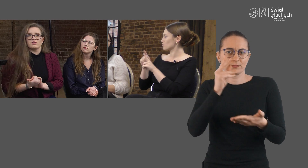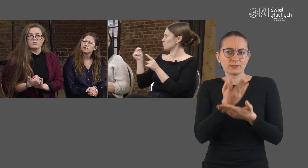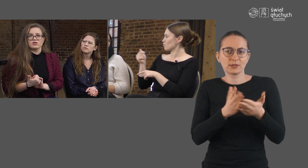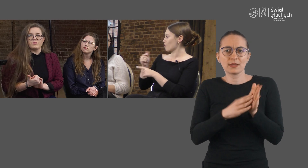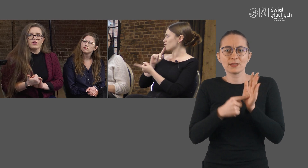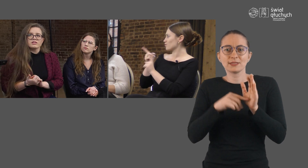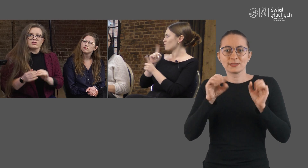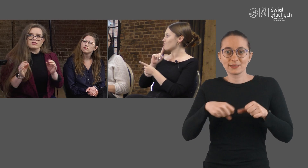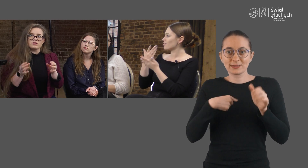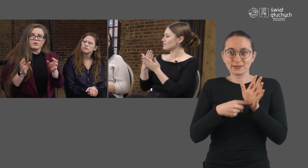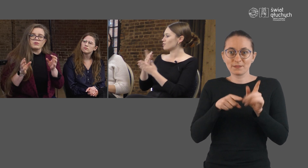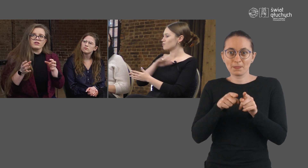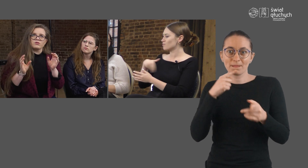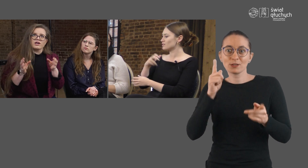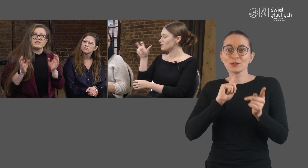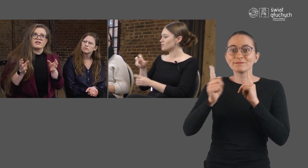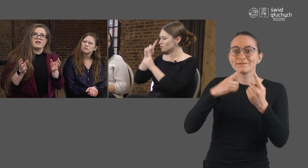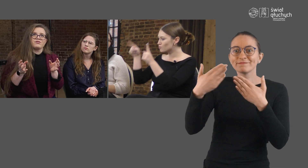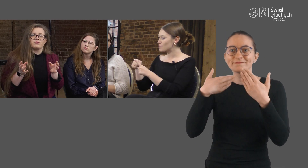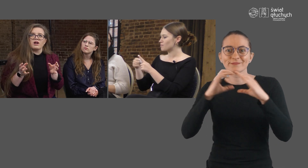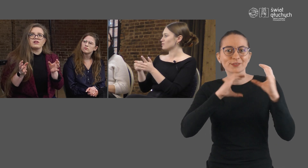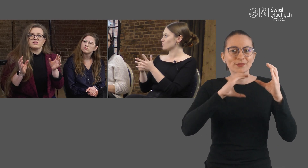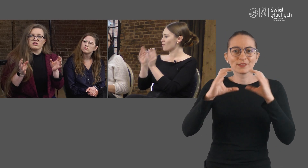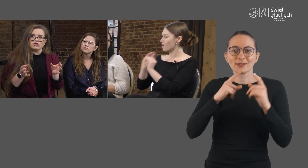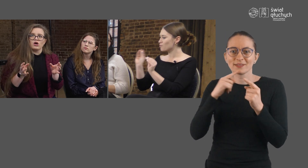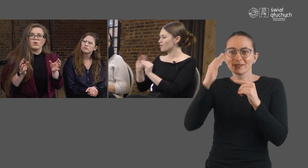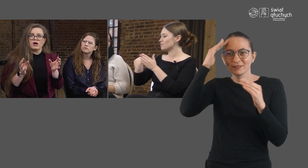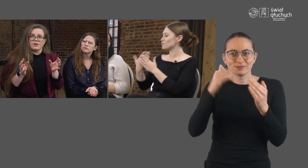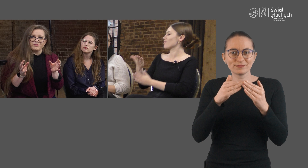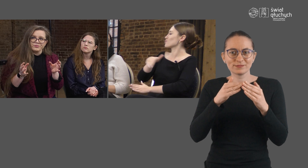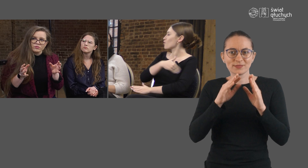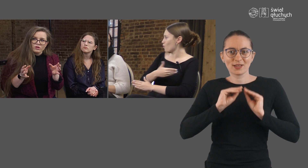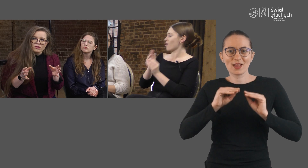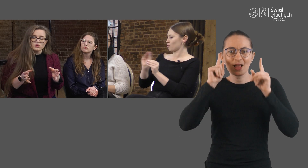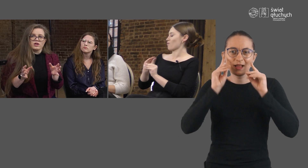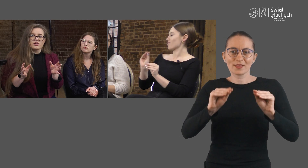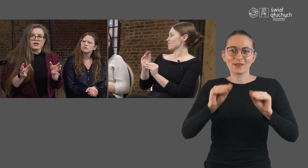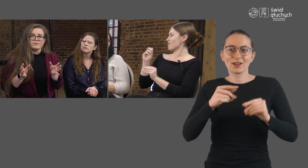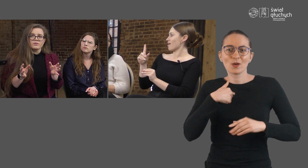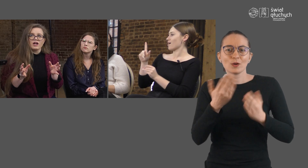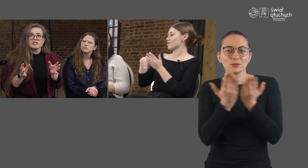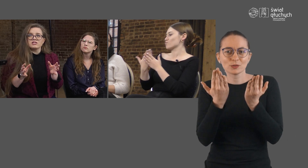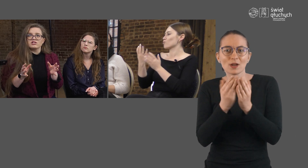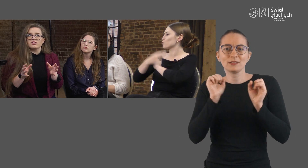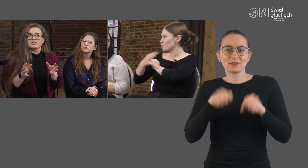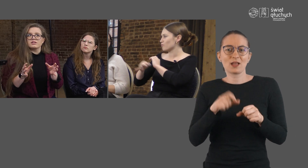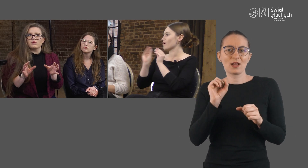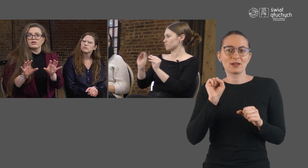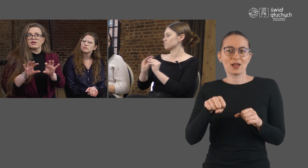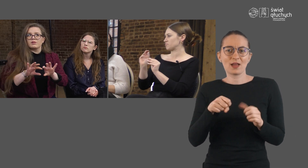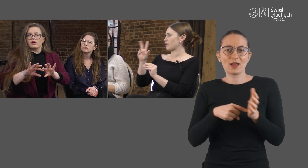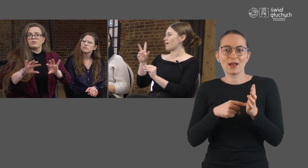tego względu, że cały czas się skupiamy na tej edukacji takiej formalnej, w sensie szkoła, uczelnia, ale jest jeszcze